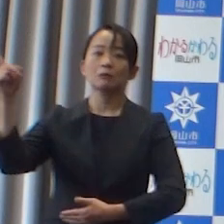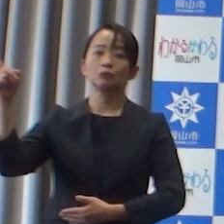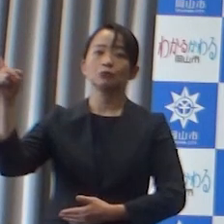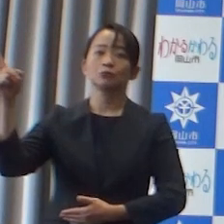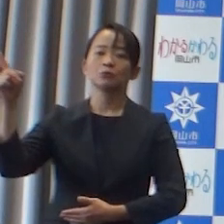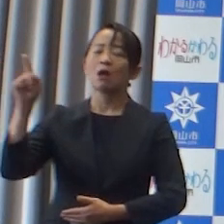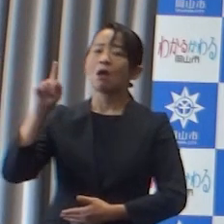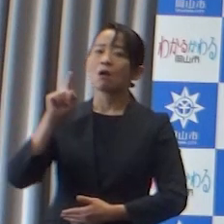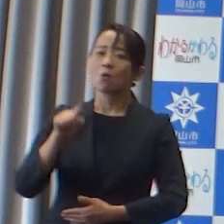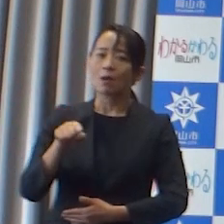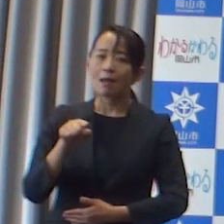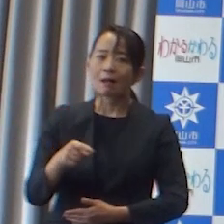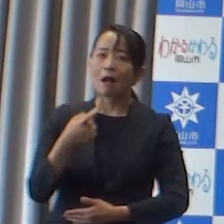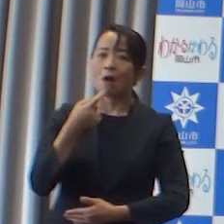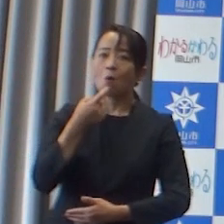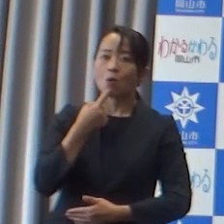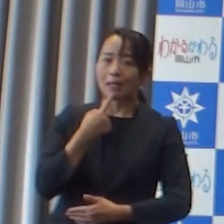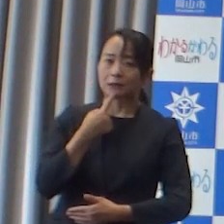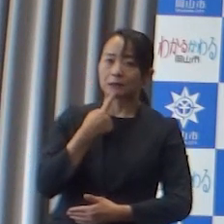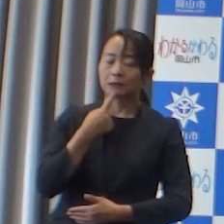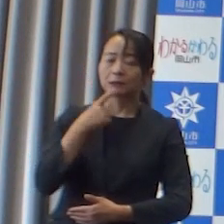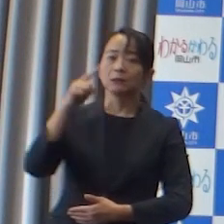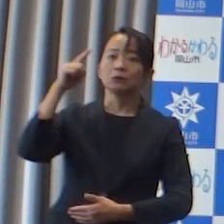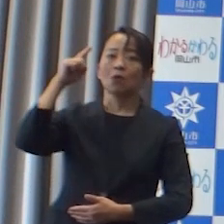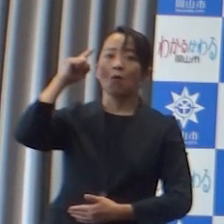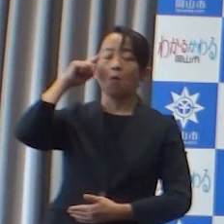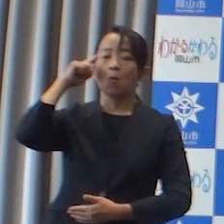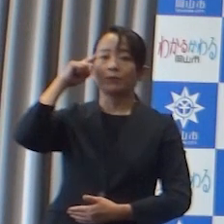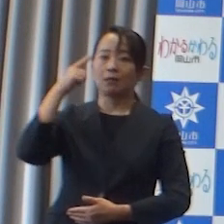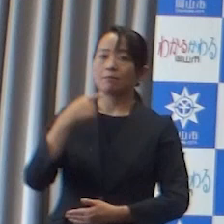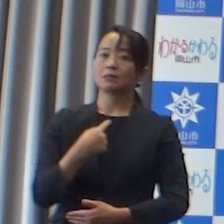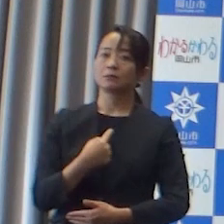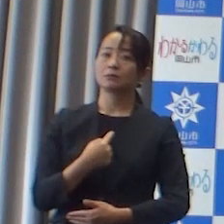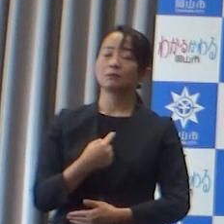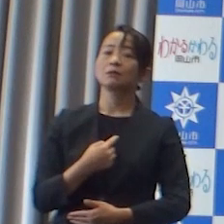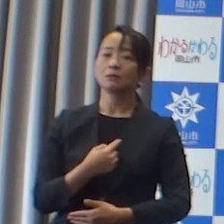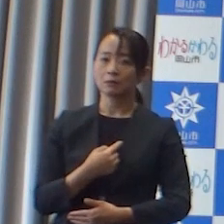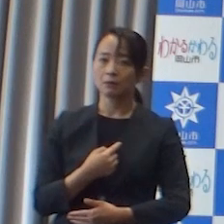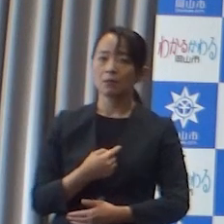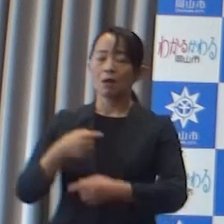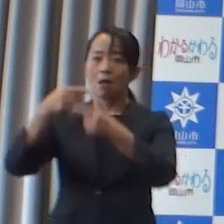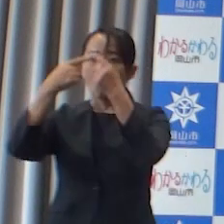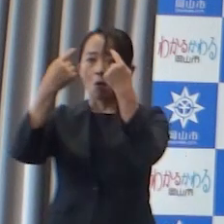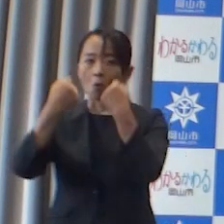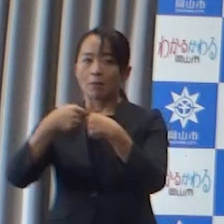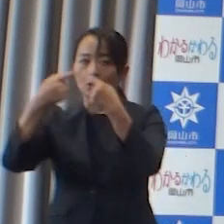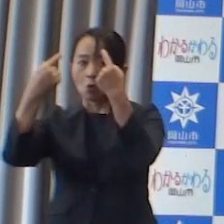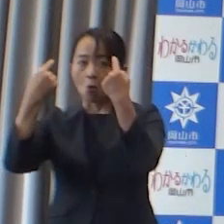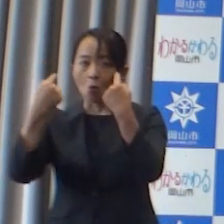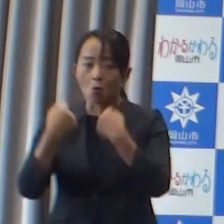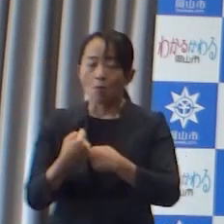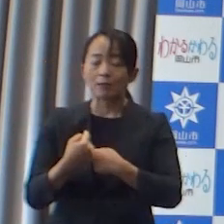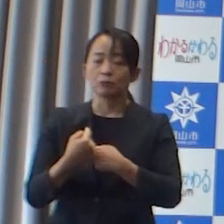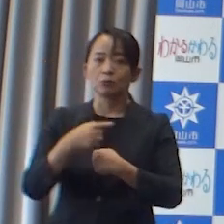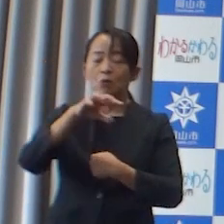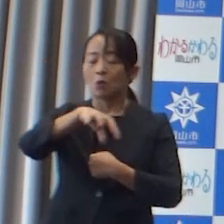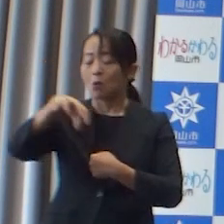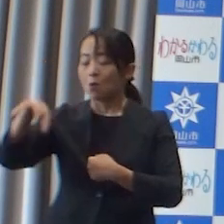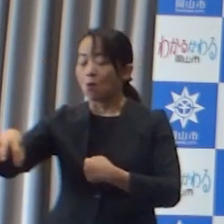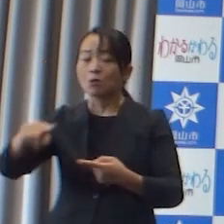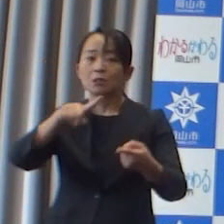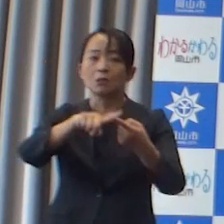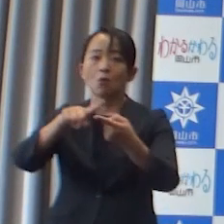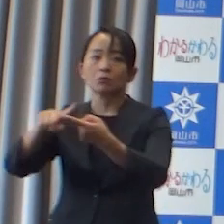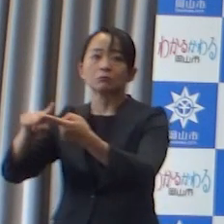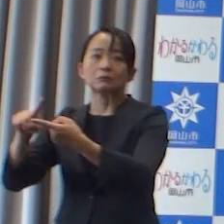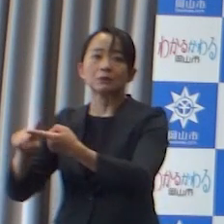そこは私はおかしいんではないかと。個別のものによってね、お互いが折衝していく中